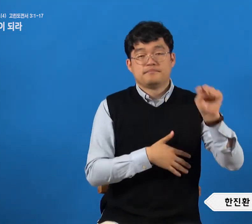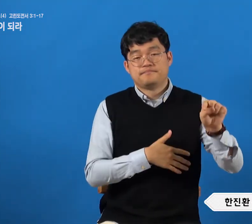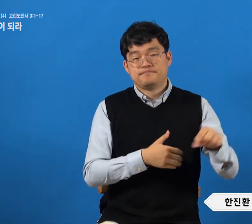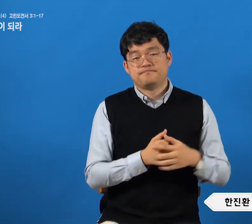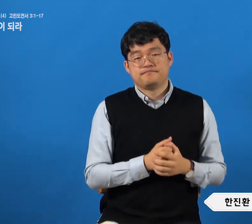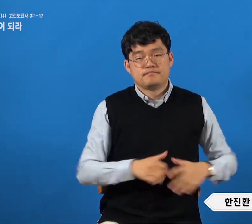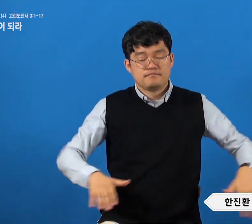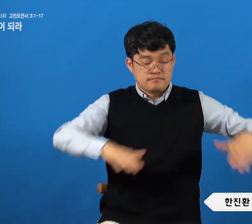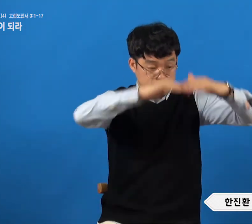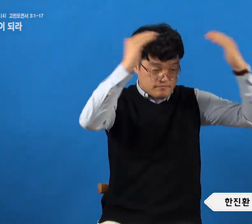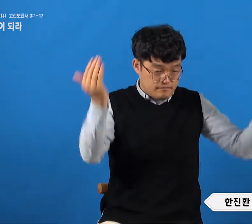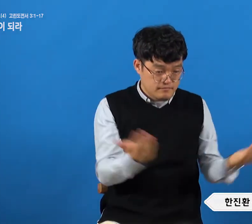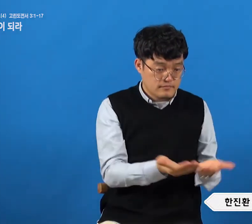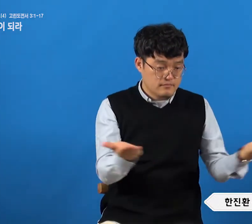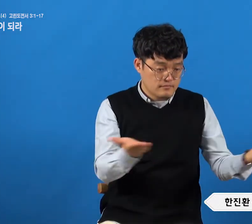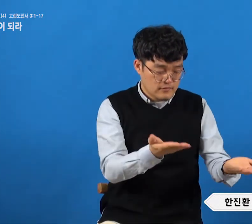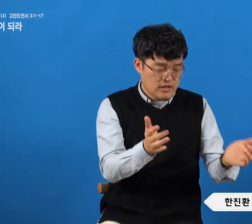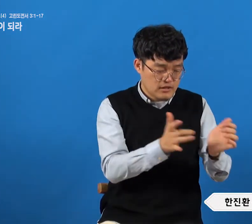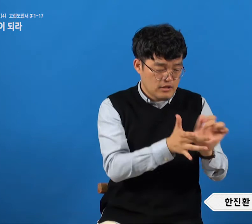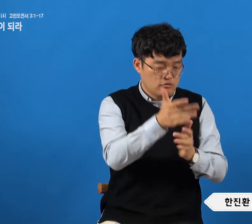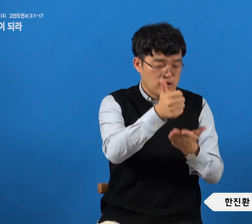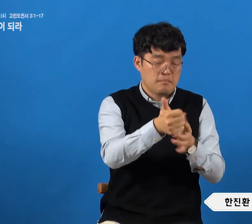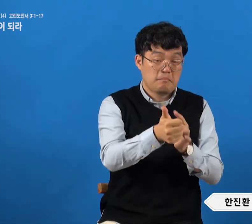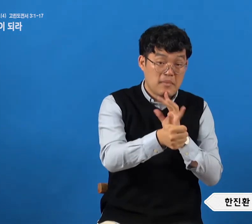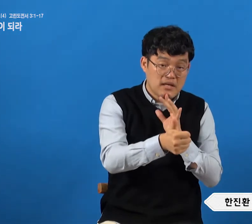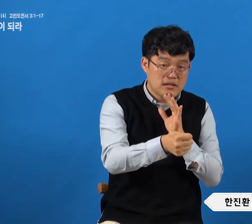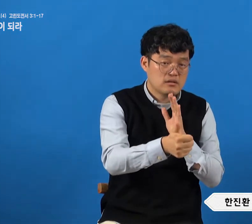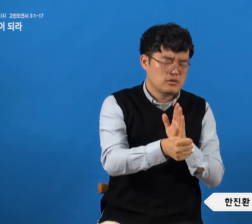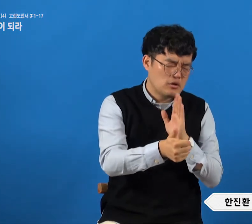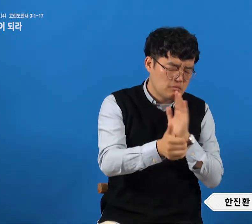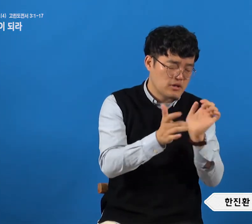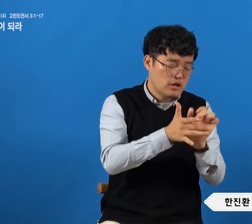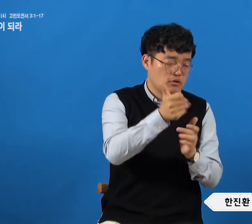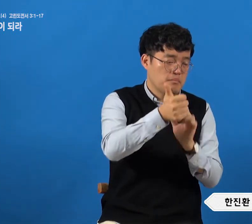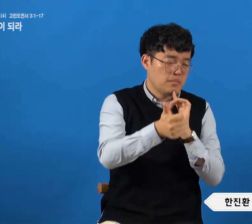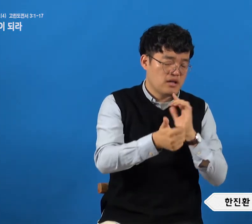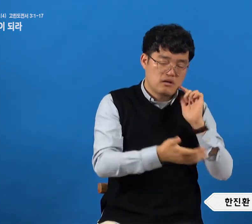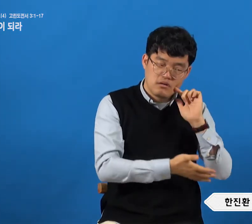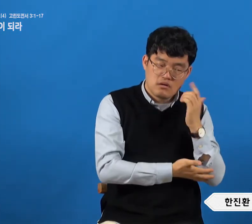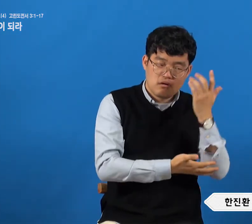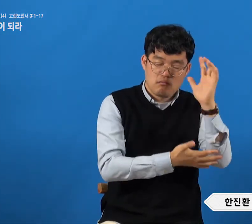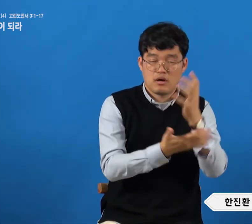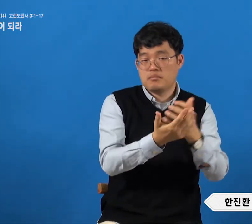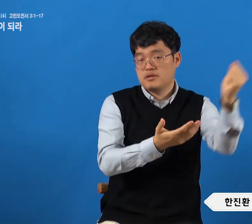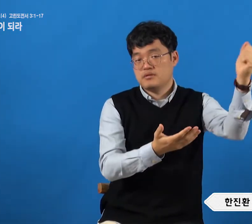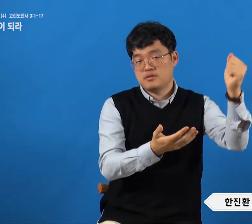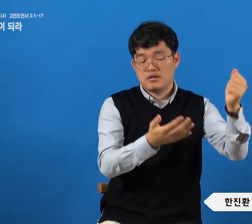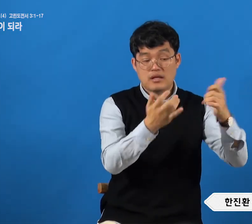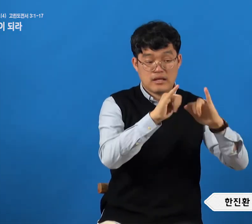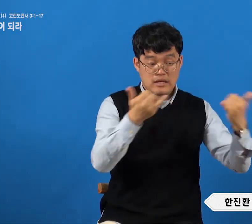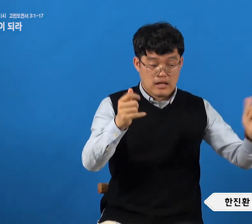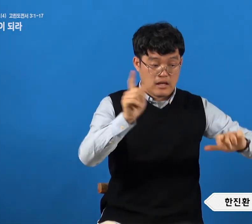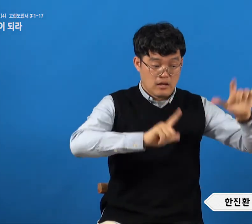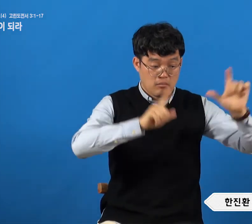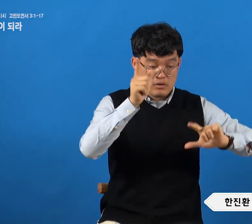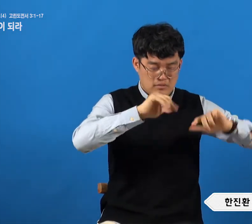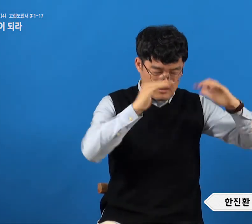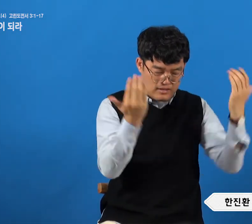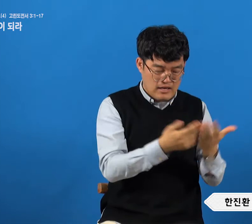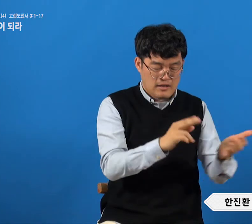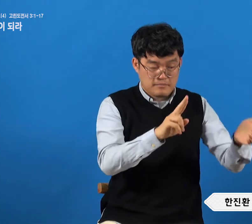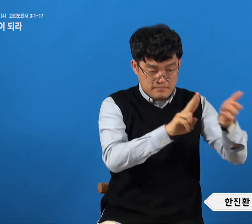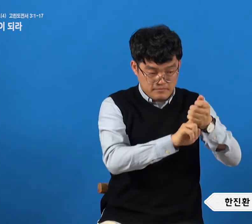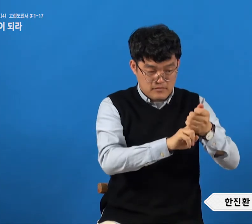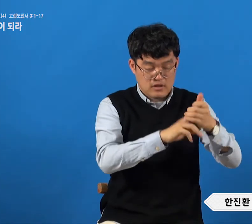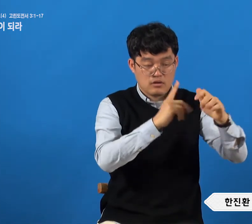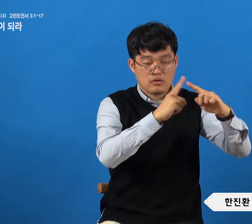교회입니다. 모든 일에 예수님이 정말로 예수님이 영광을 받으시는 인간의 모습은 다 감추어지는